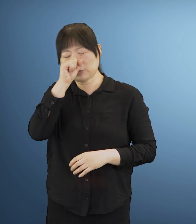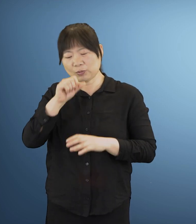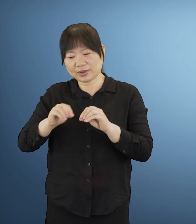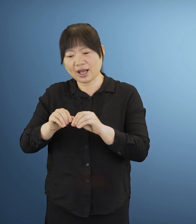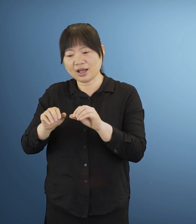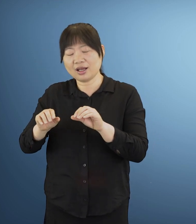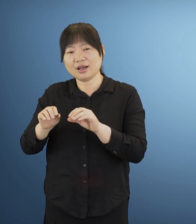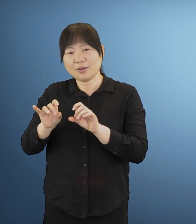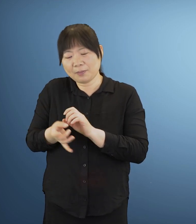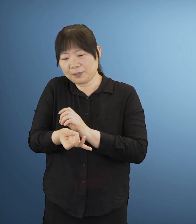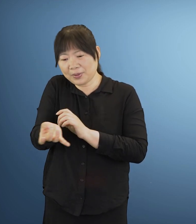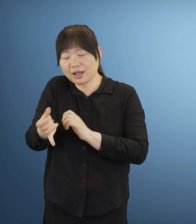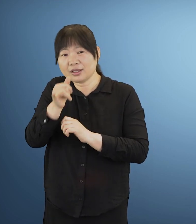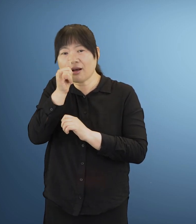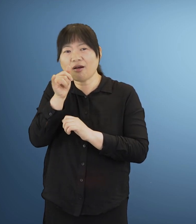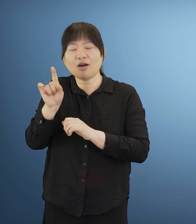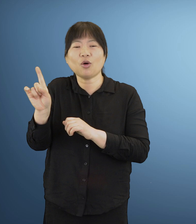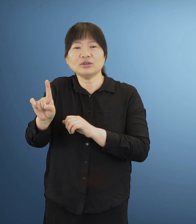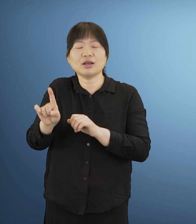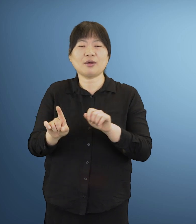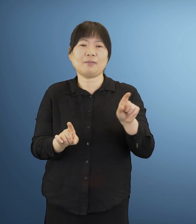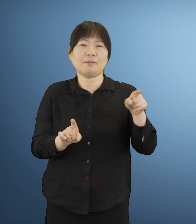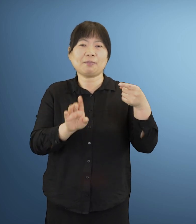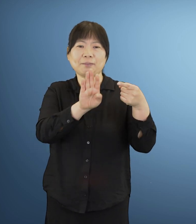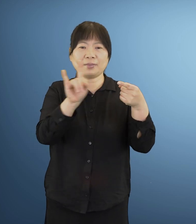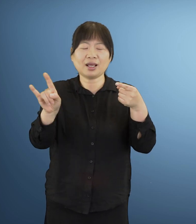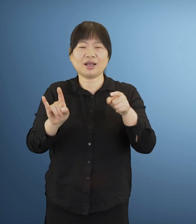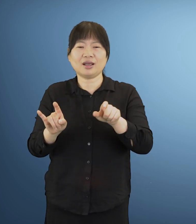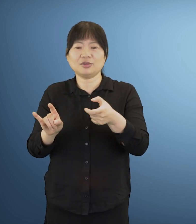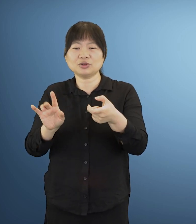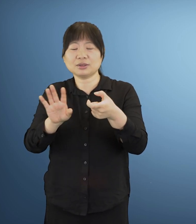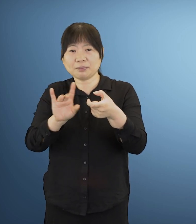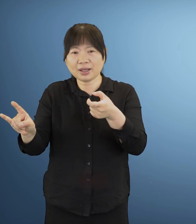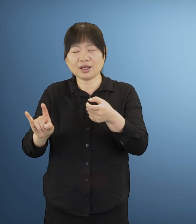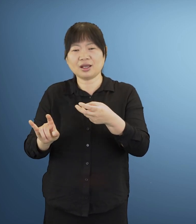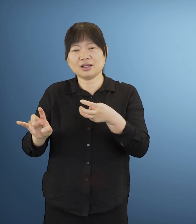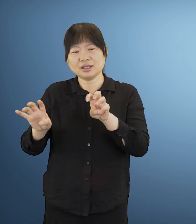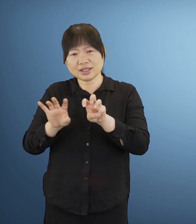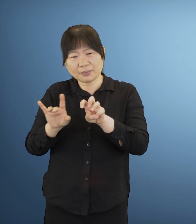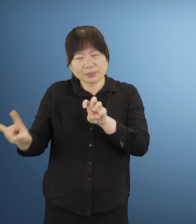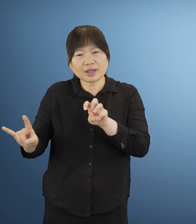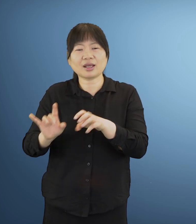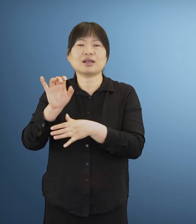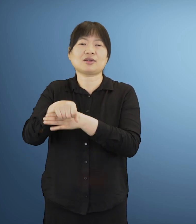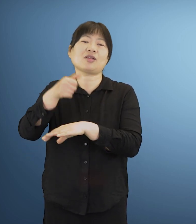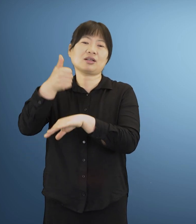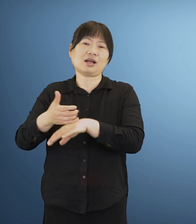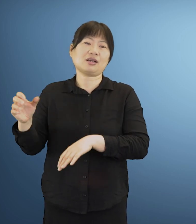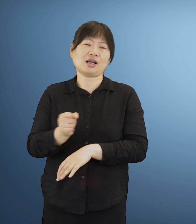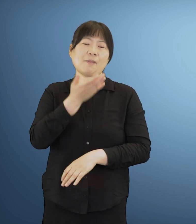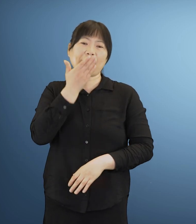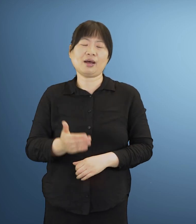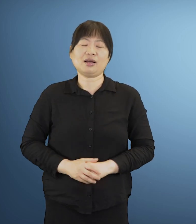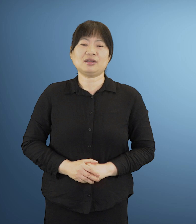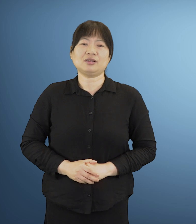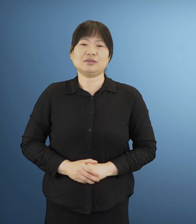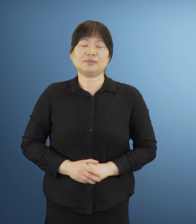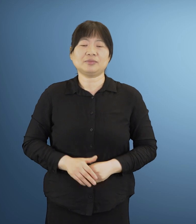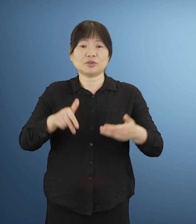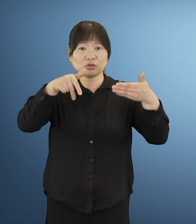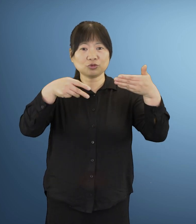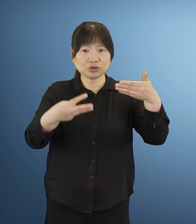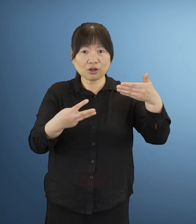떨어지며 어떤 것은 100배, 어떤 것은 60배, 어떤 것은 30배의 결실을 하였느니라. 구절을 한번